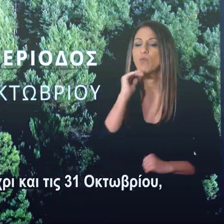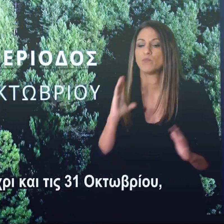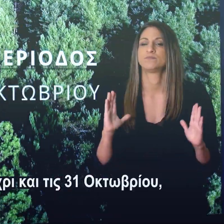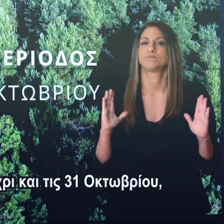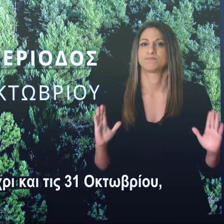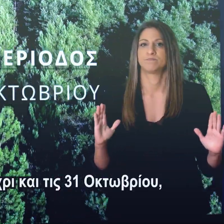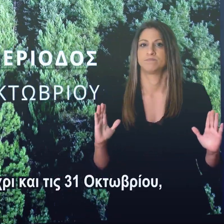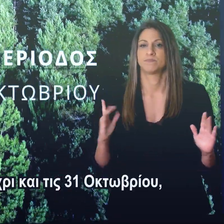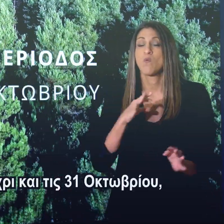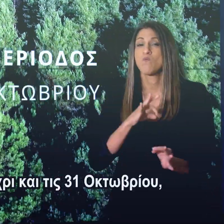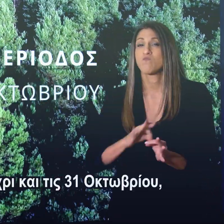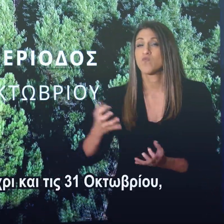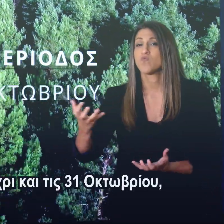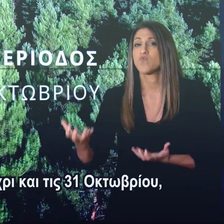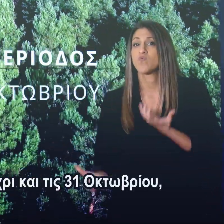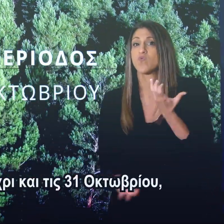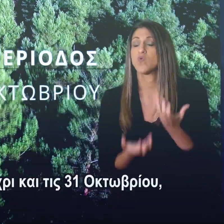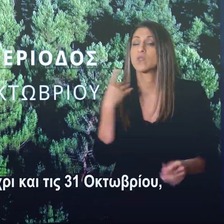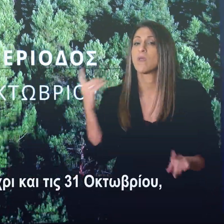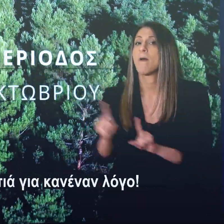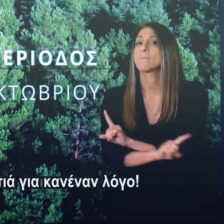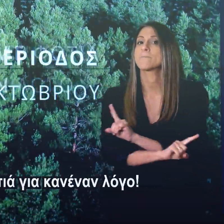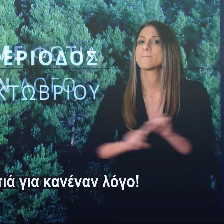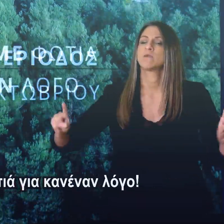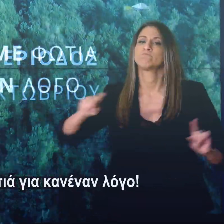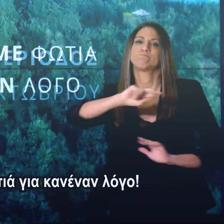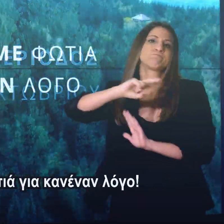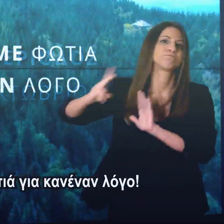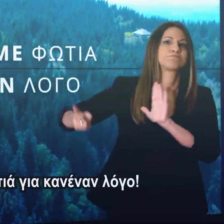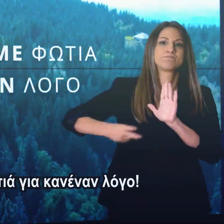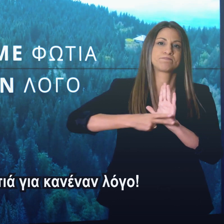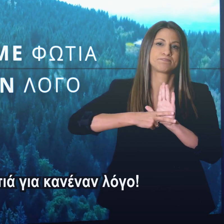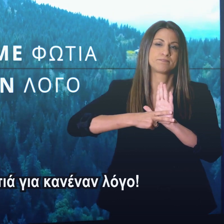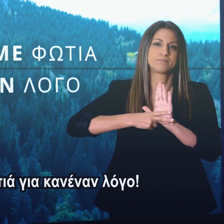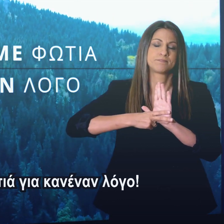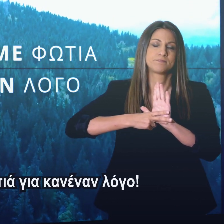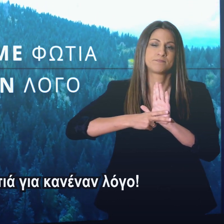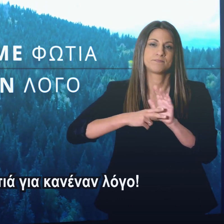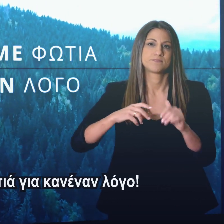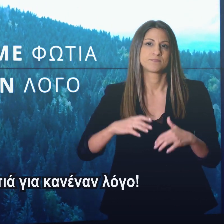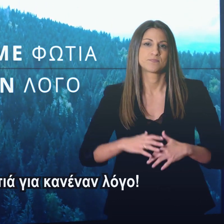Μαΐου μέχρι και τις 31 Οκτωβρίου, δεν ανάβουμε φωτιά για κανένα λόγο.